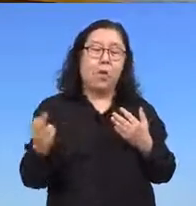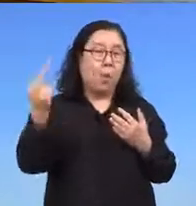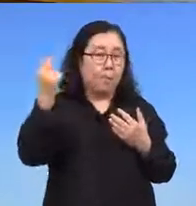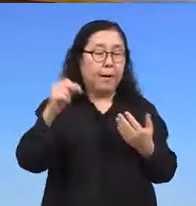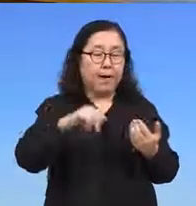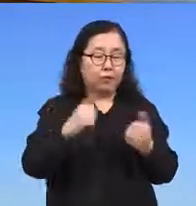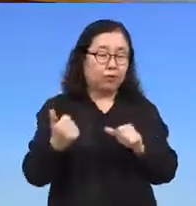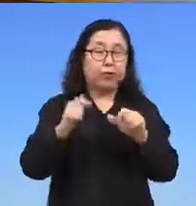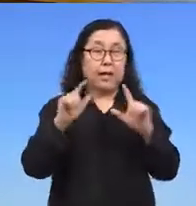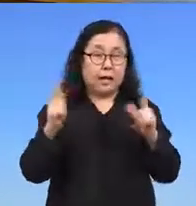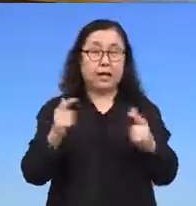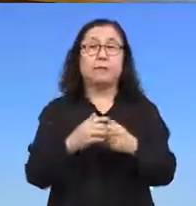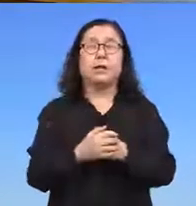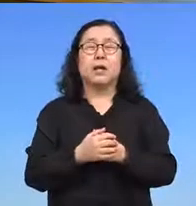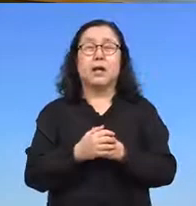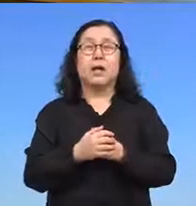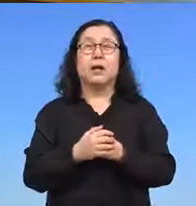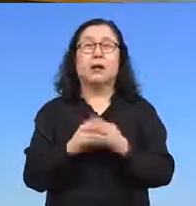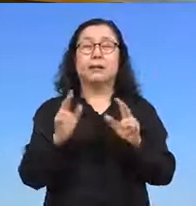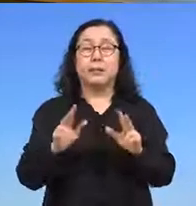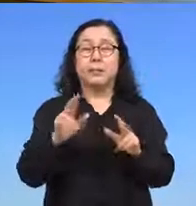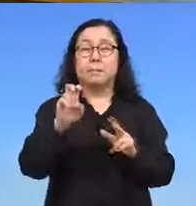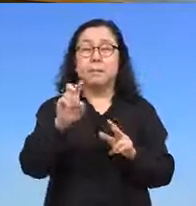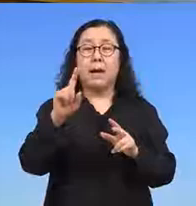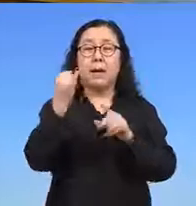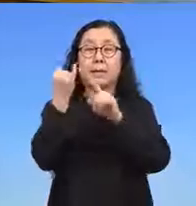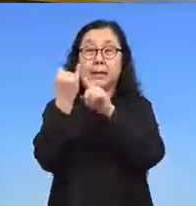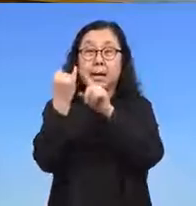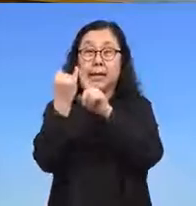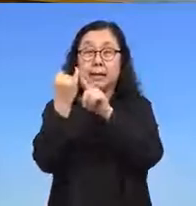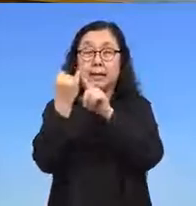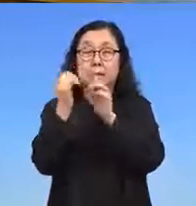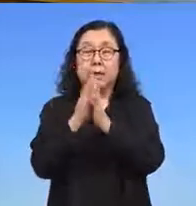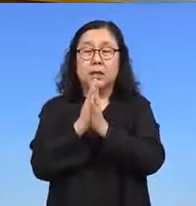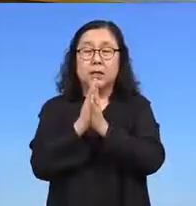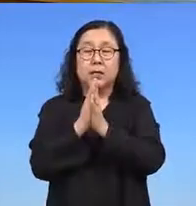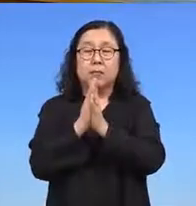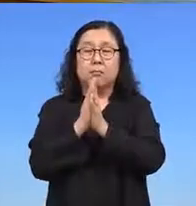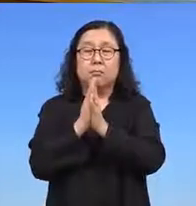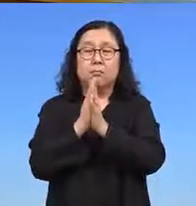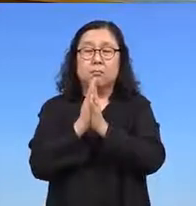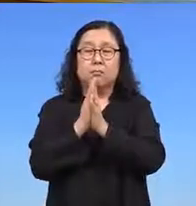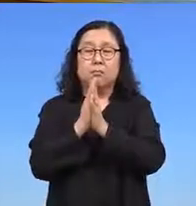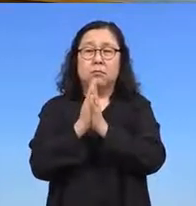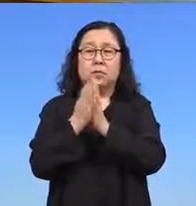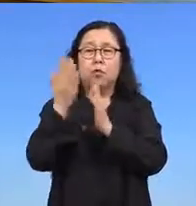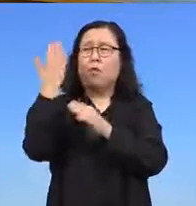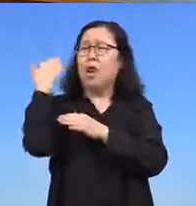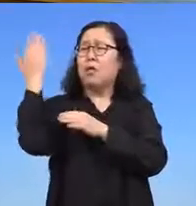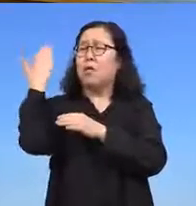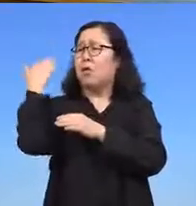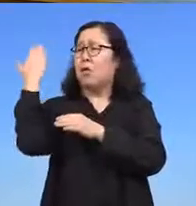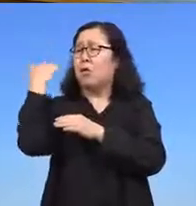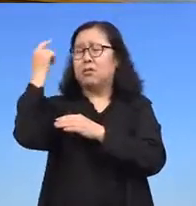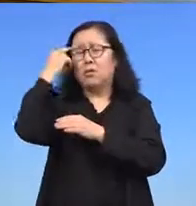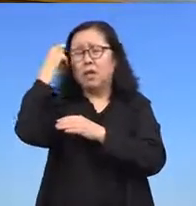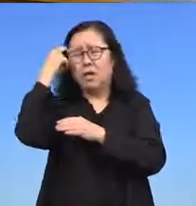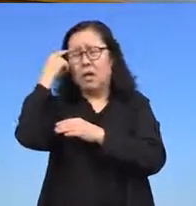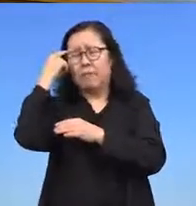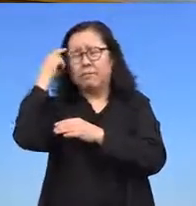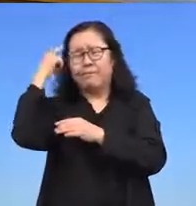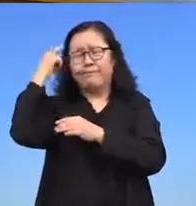내 오라버니가 죽지 아니하였겠나이다. 지금 마르다는요, 되돌릴 수 없는 과거에 지금 매여 있는 거